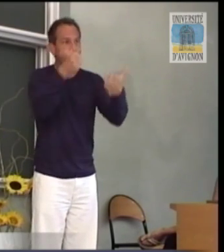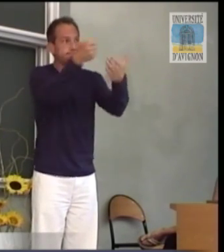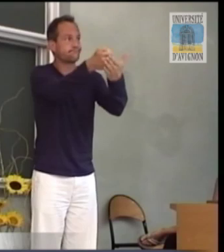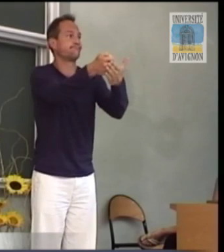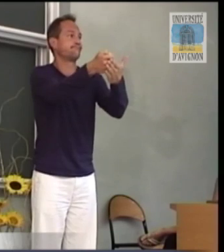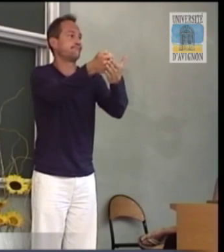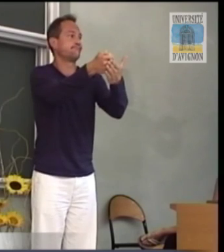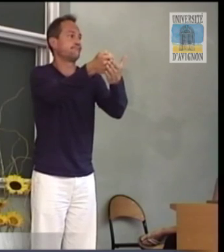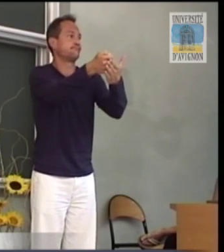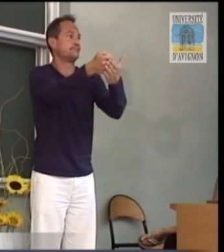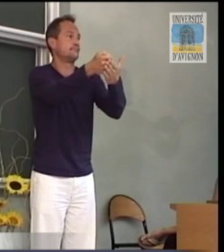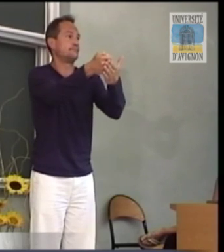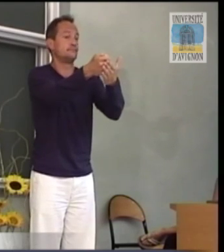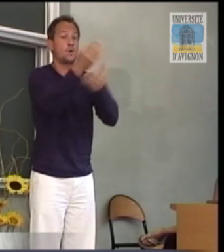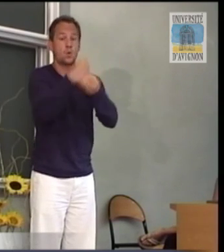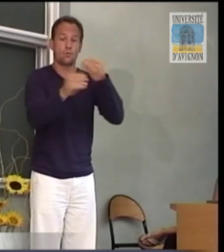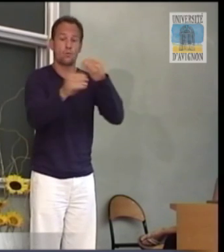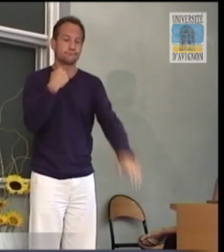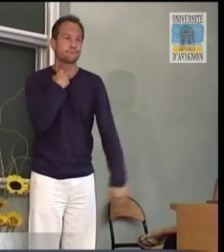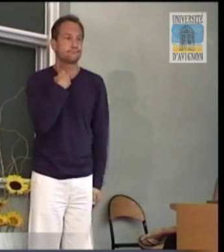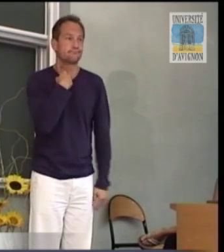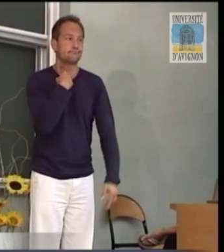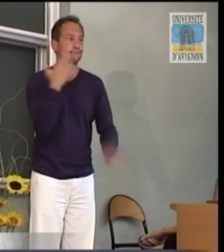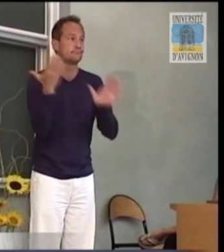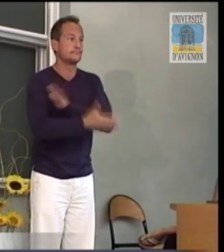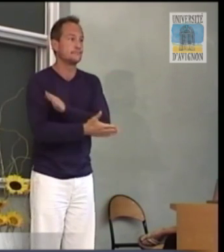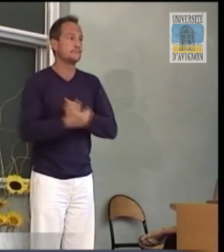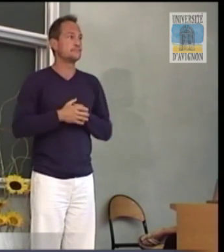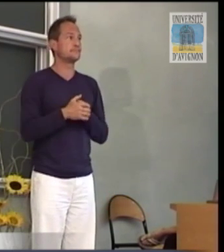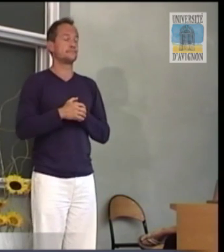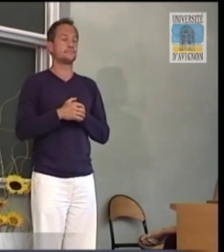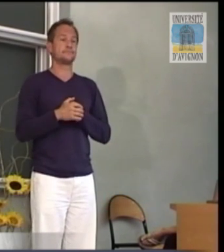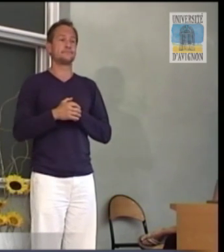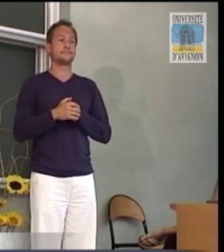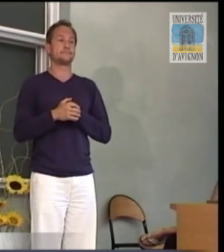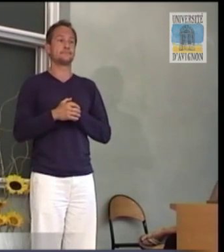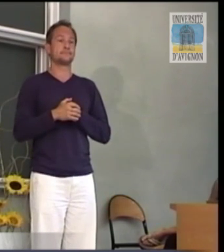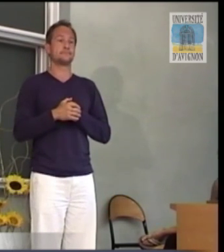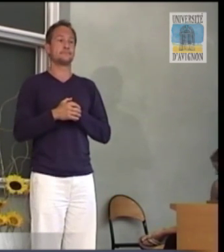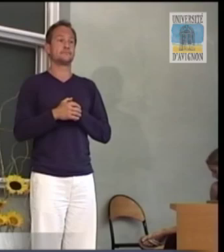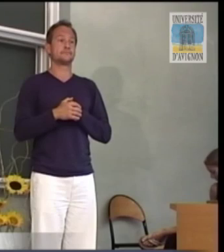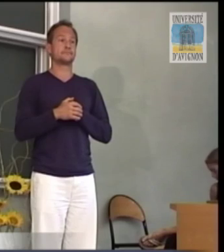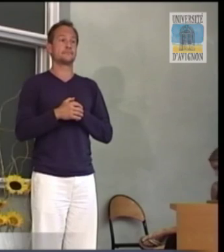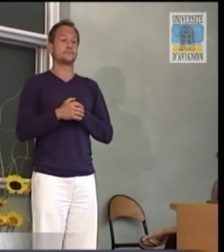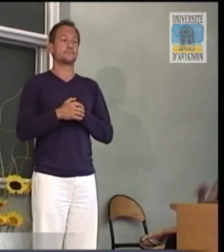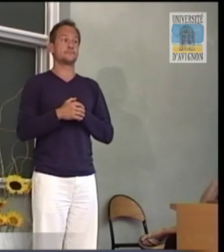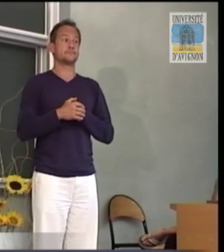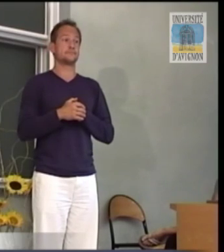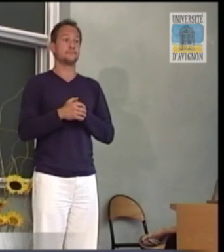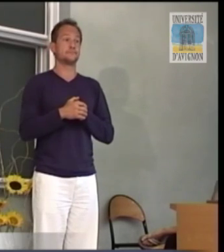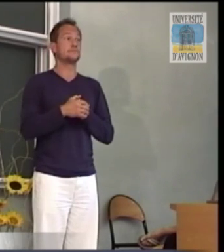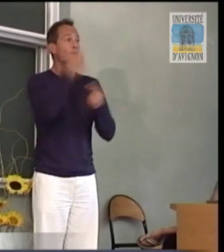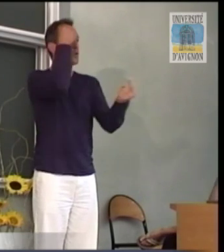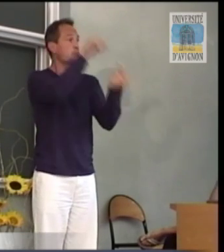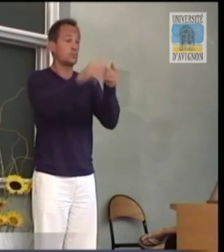pas infaisable ou un échec. Et donc, c'est là que je les ai interpellés en disant, mais finalement, ce que vous avez surtout engagé, c'est le talent